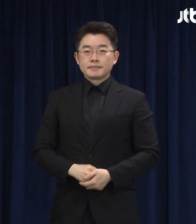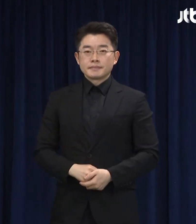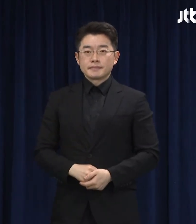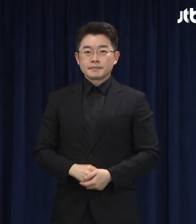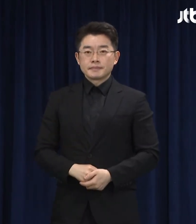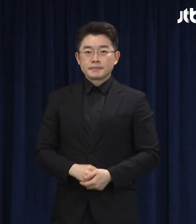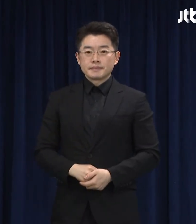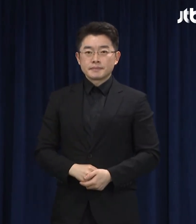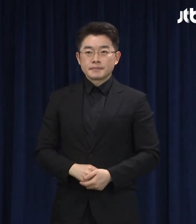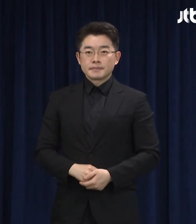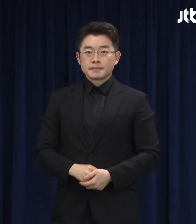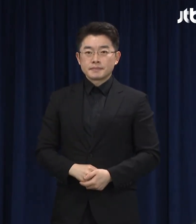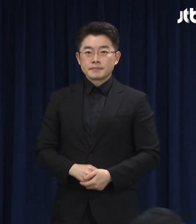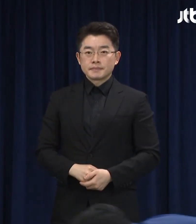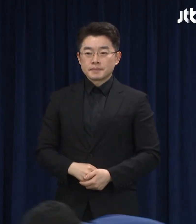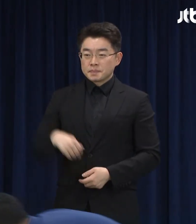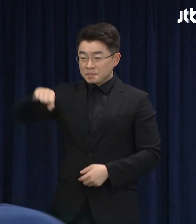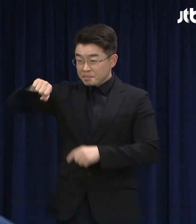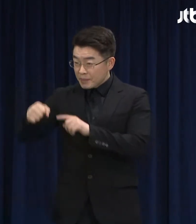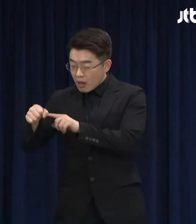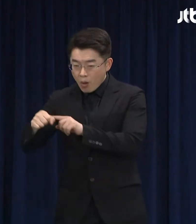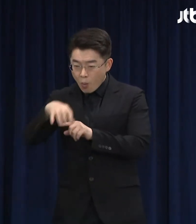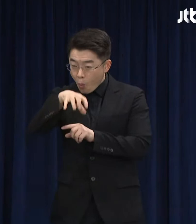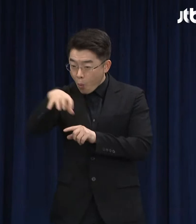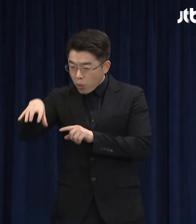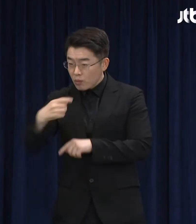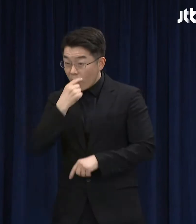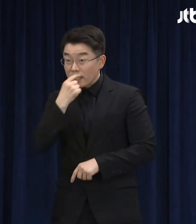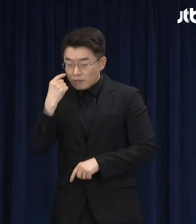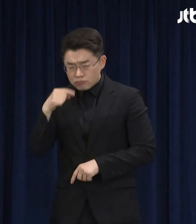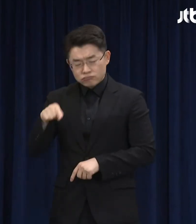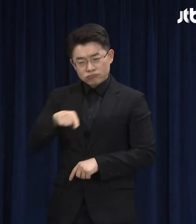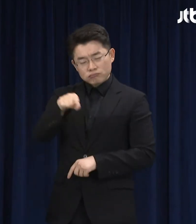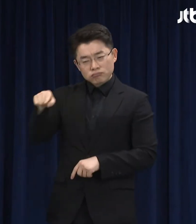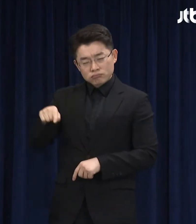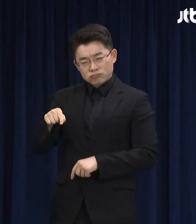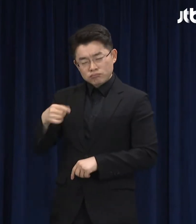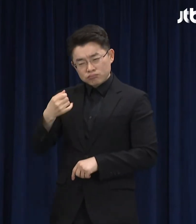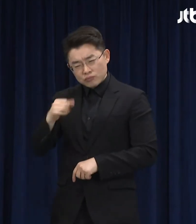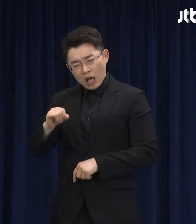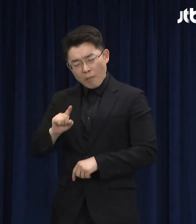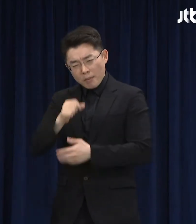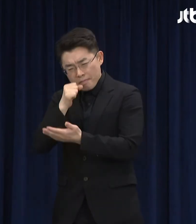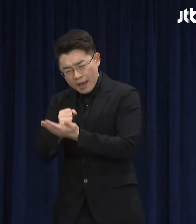밸브가 설치되어 있는 위치를 확인하고 상태를 확인하였습니다.